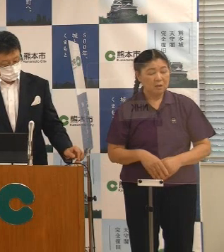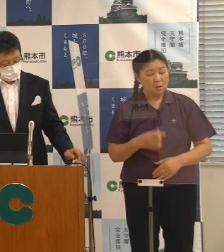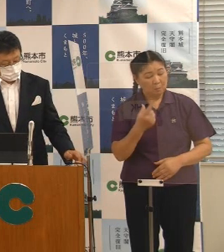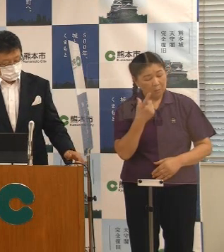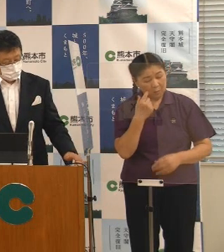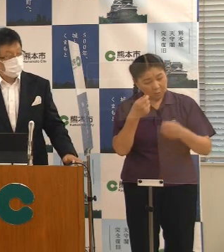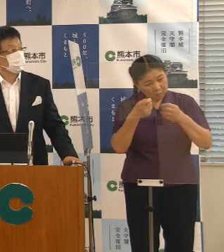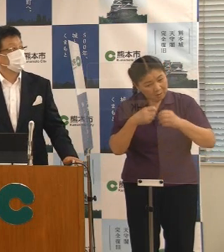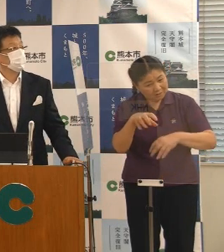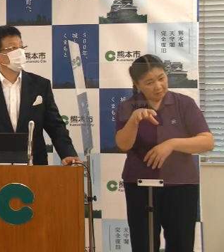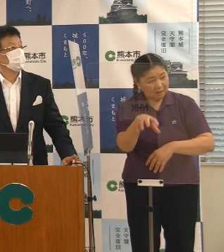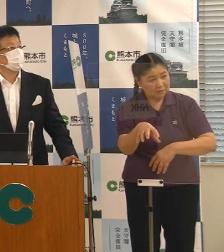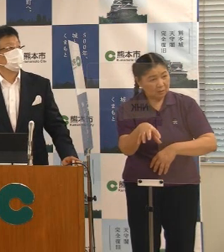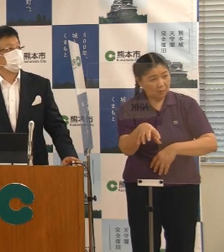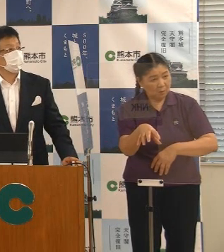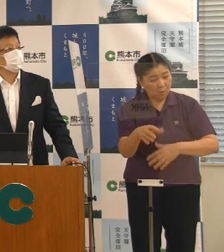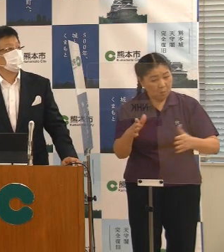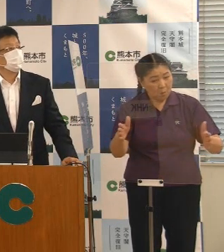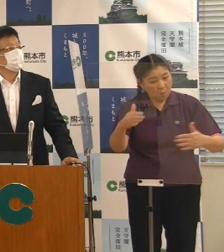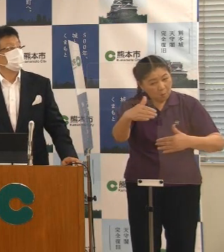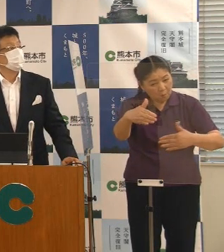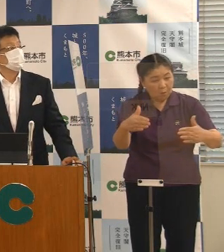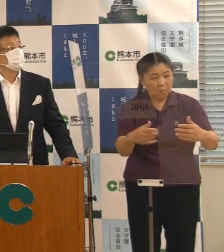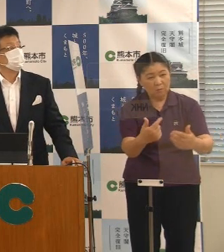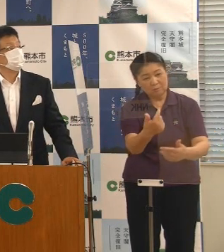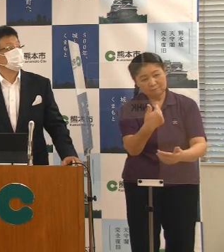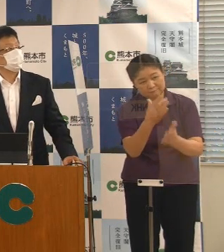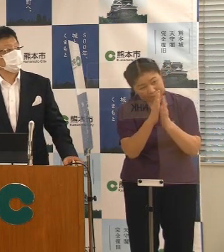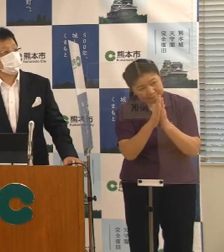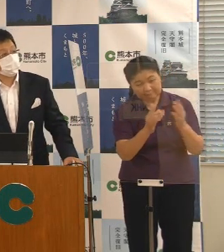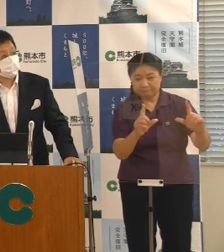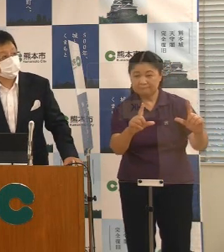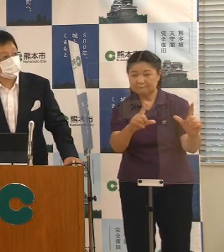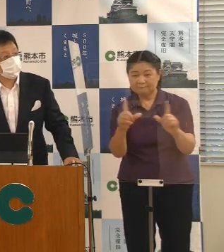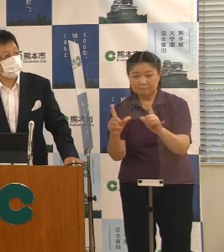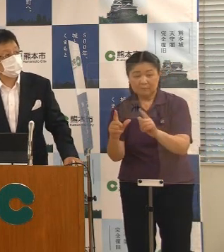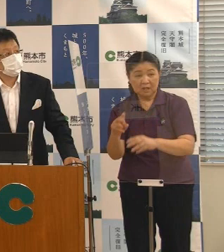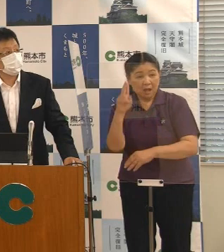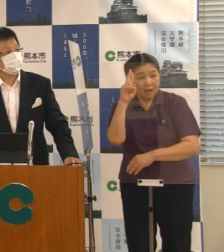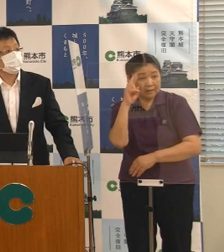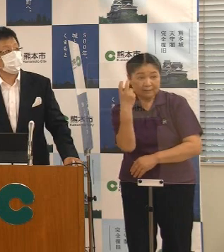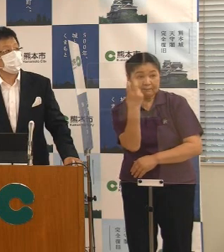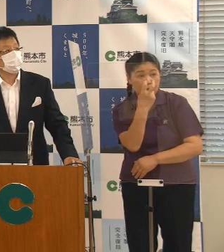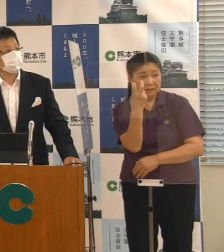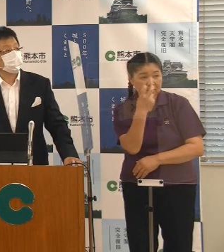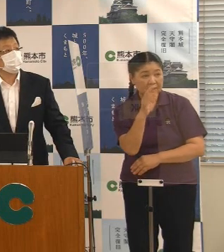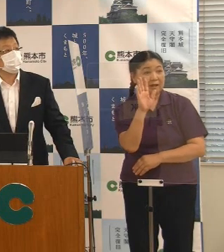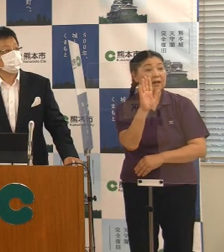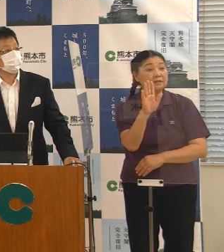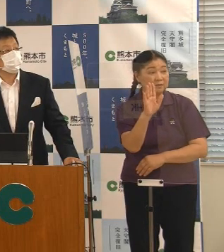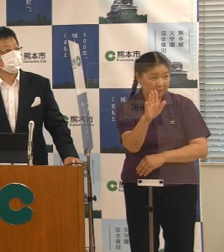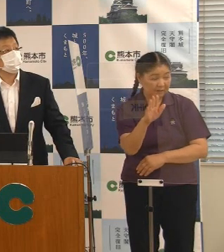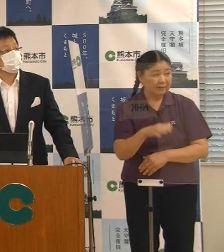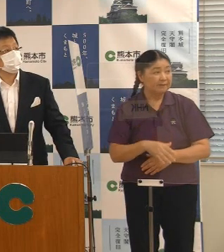ば詳しい場所や規模感を教えていただけないでしょうか。 は い、 じゃあ危機管理の方から後で、